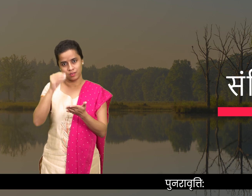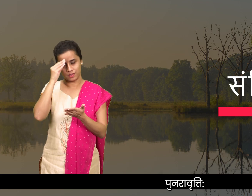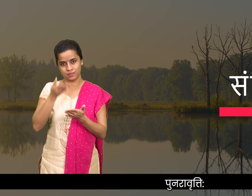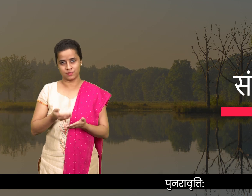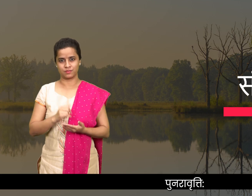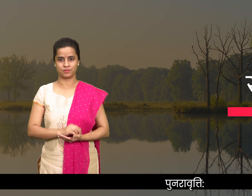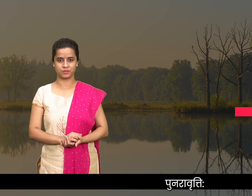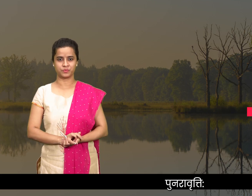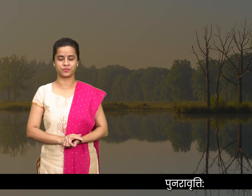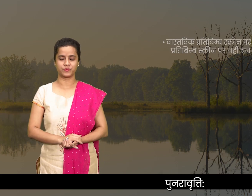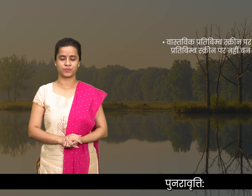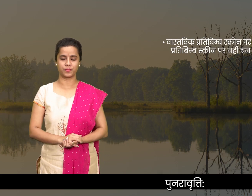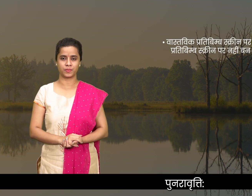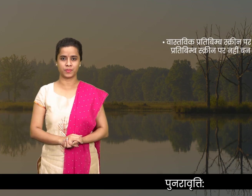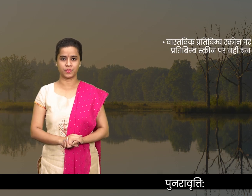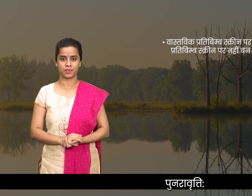पुनरावृत्ति।